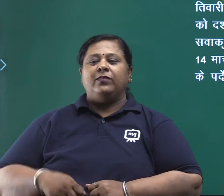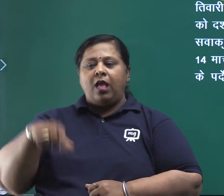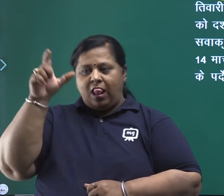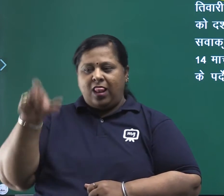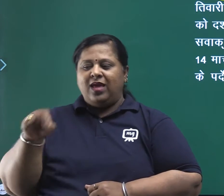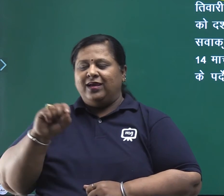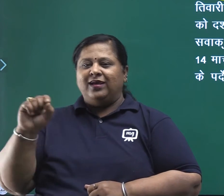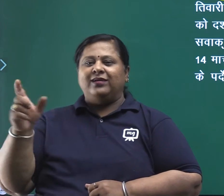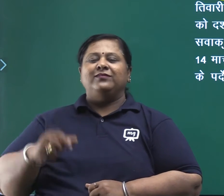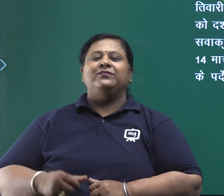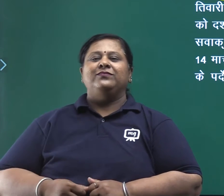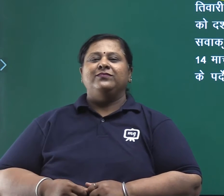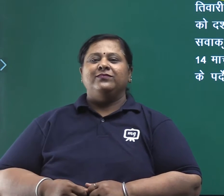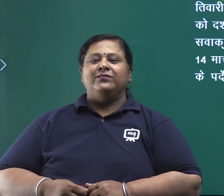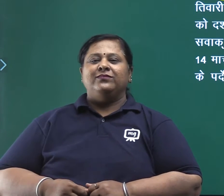लेखक